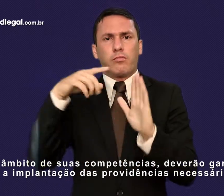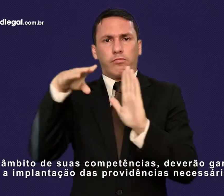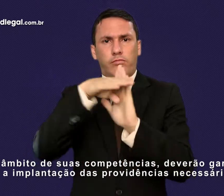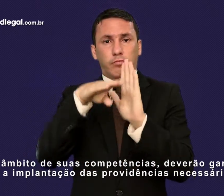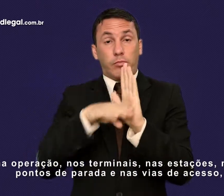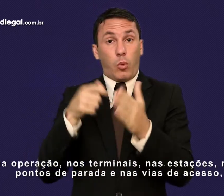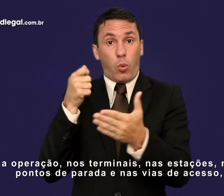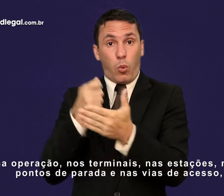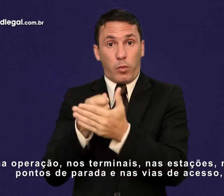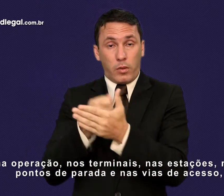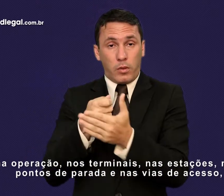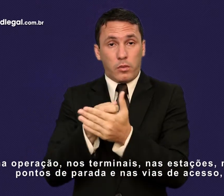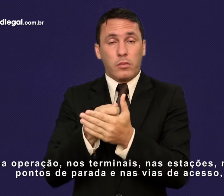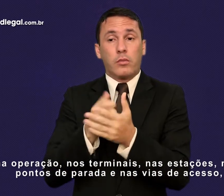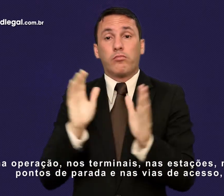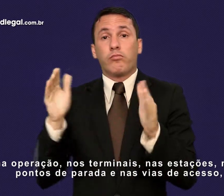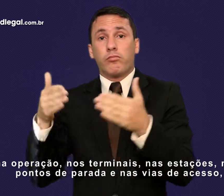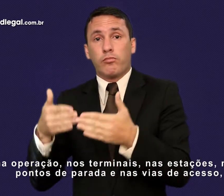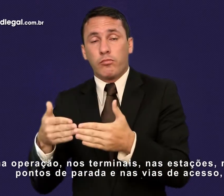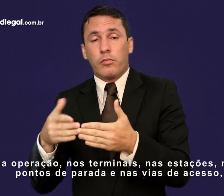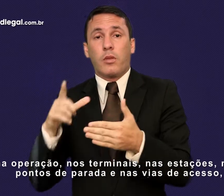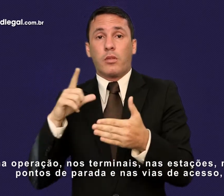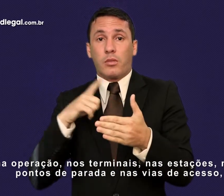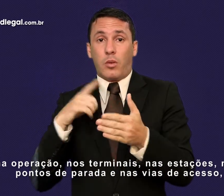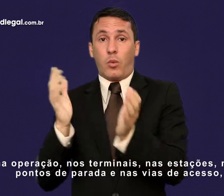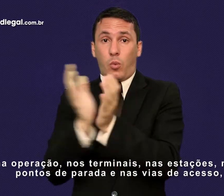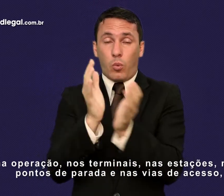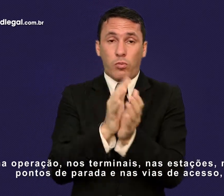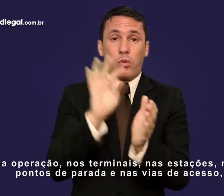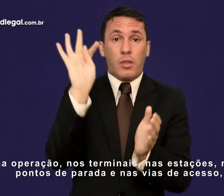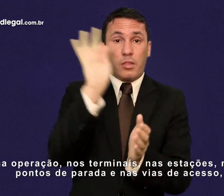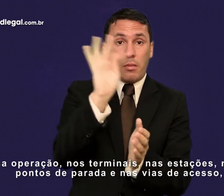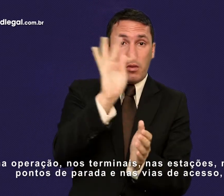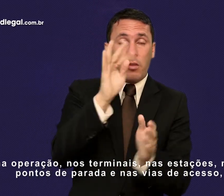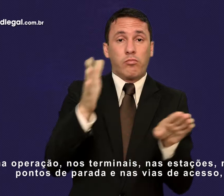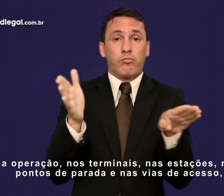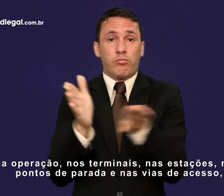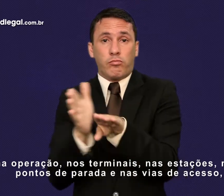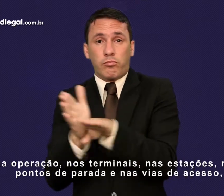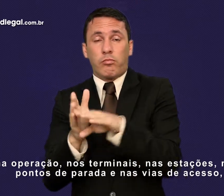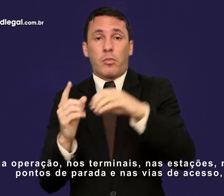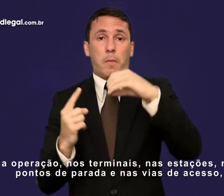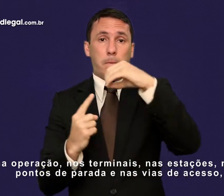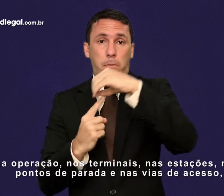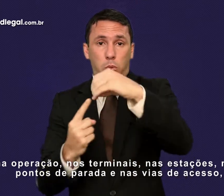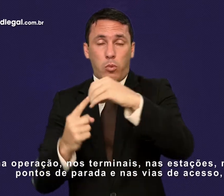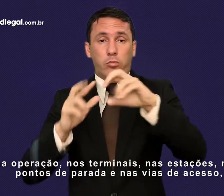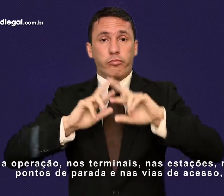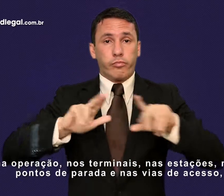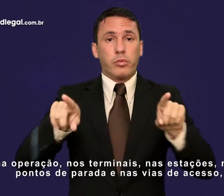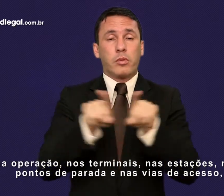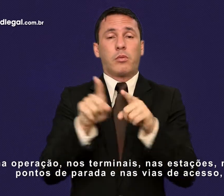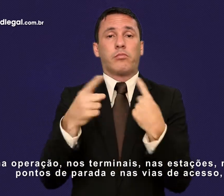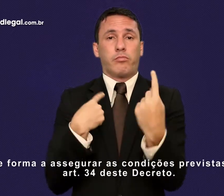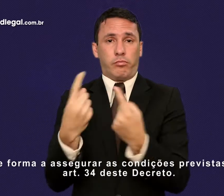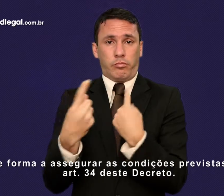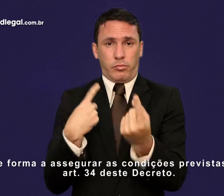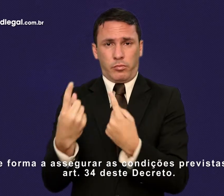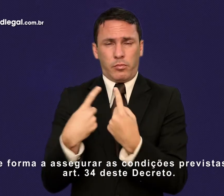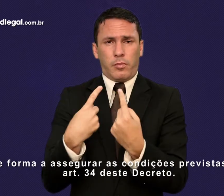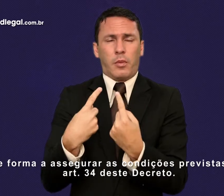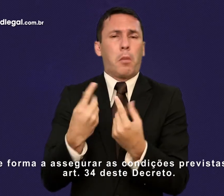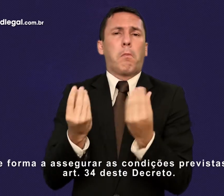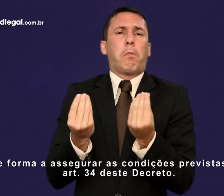providências necessárias na operação, nos terminais, nas estações, nos pontos de parada e nas vias de acesso,